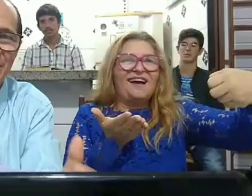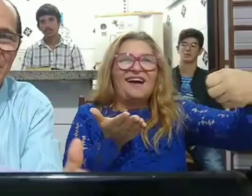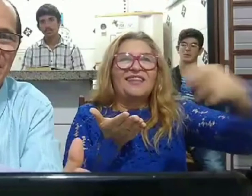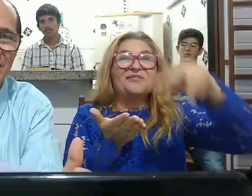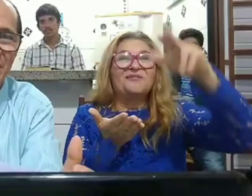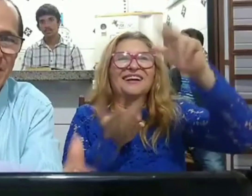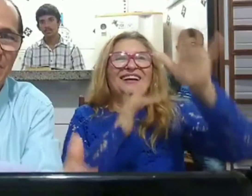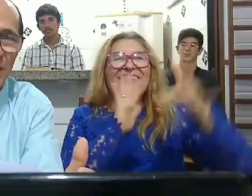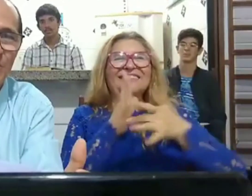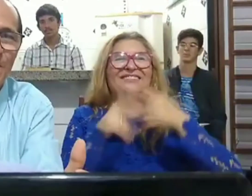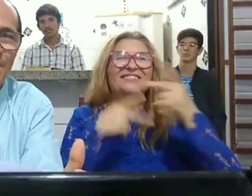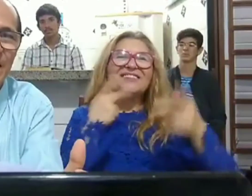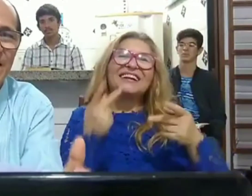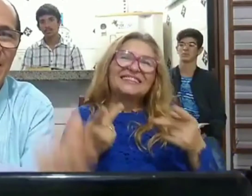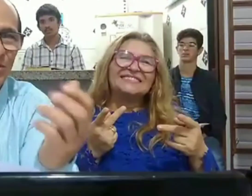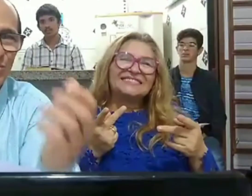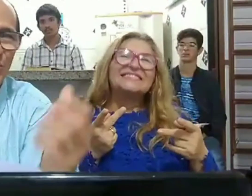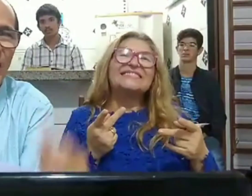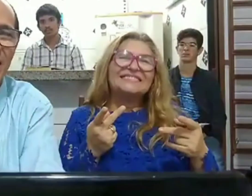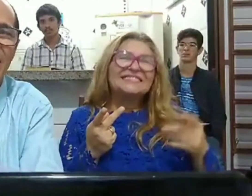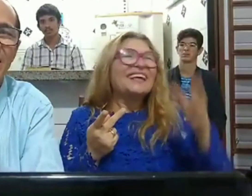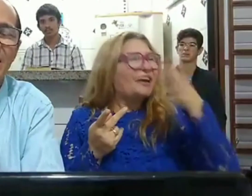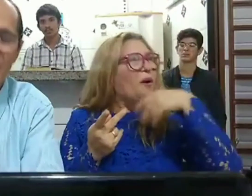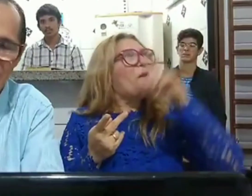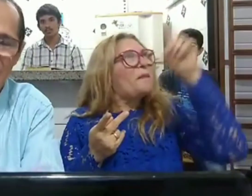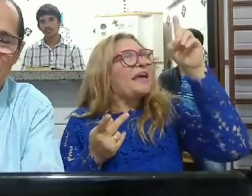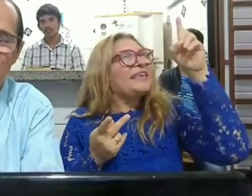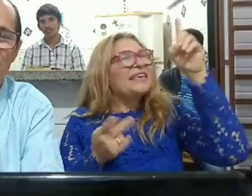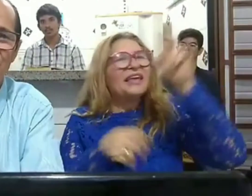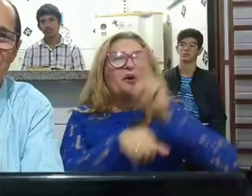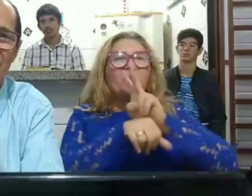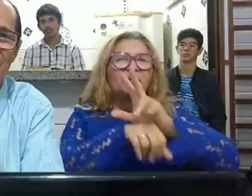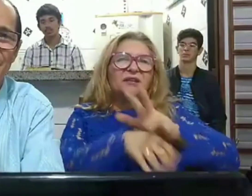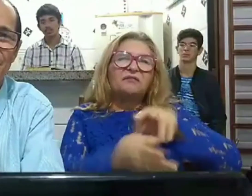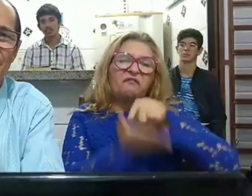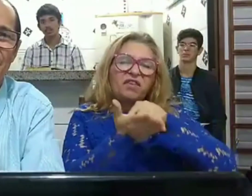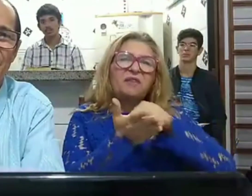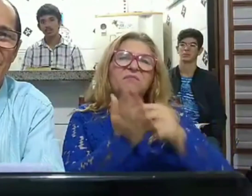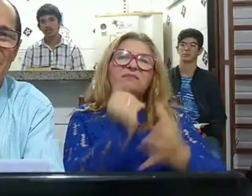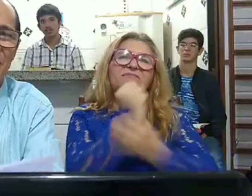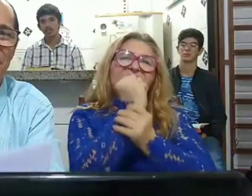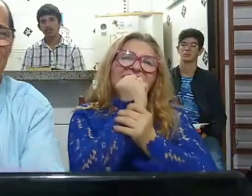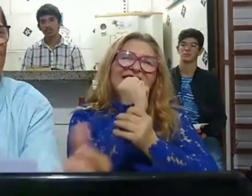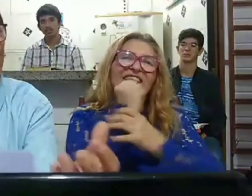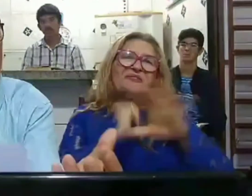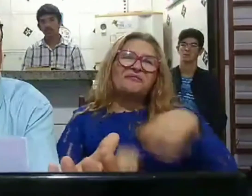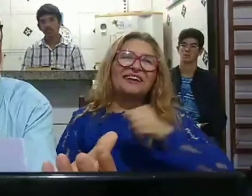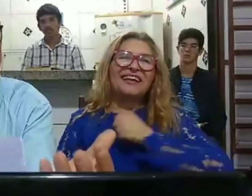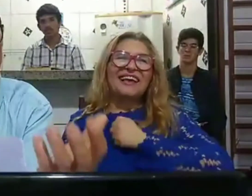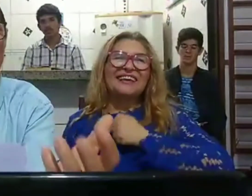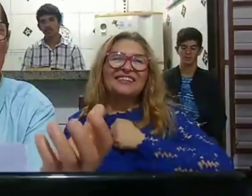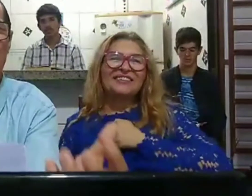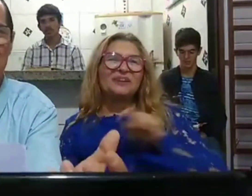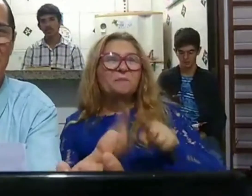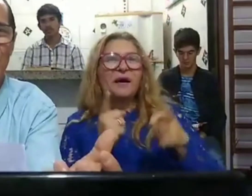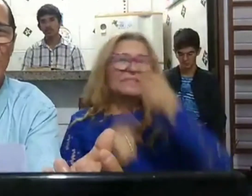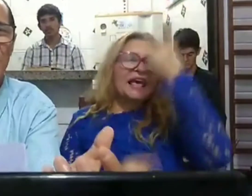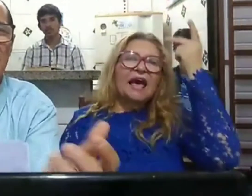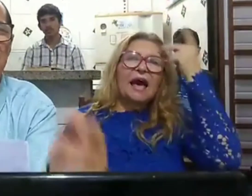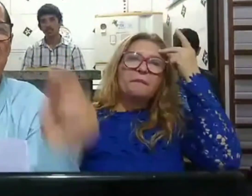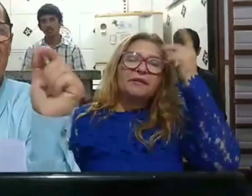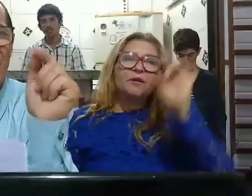minha mão e da mão do Pai. Ninguém pode tirar. Mas a pessoa só pode estar nesta